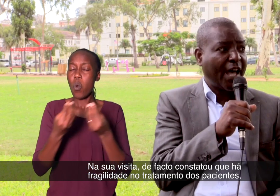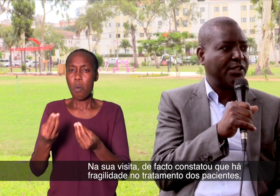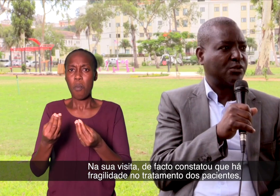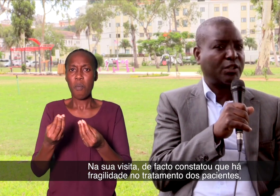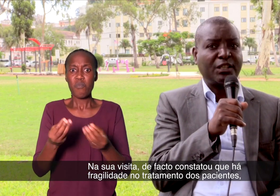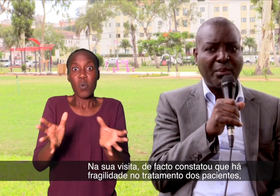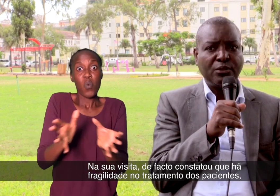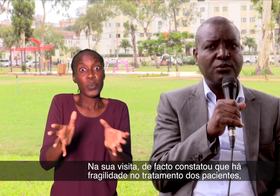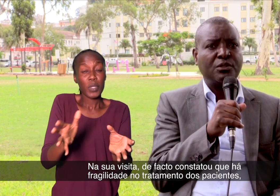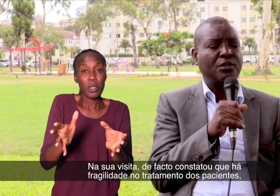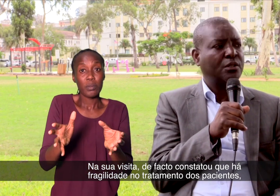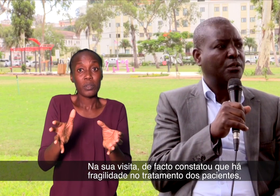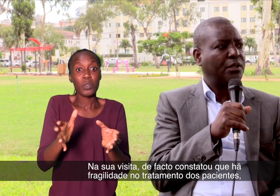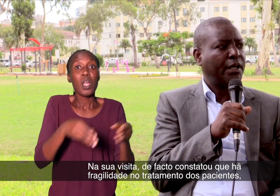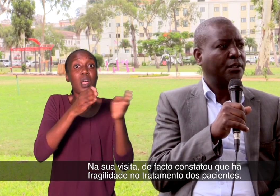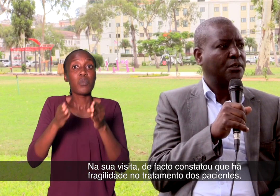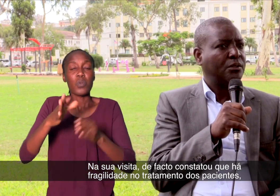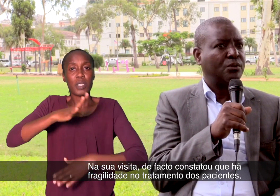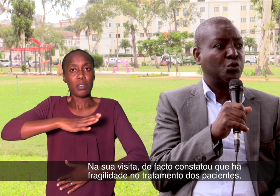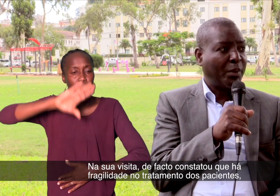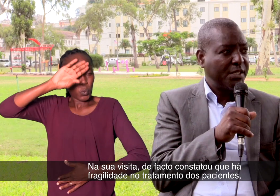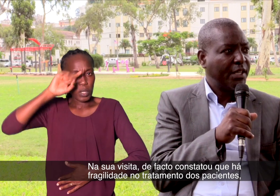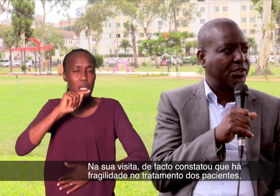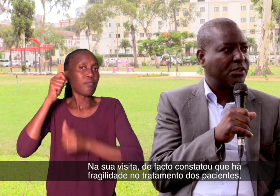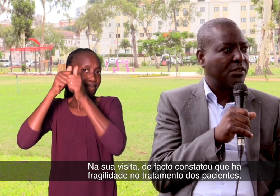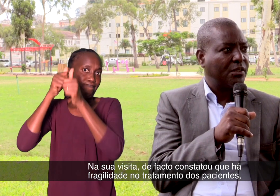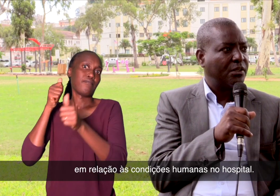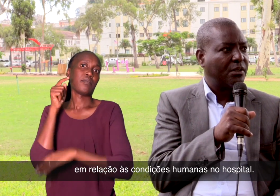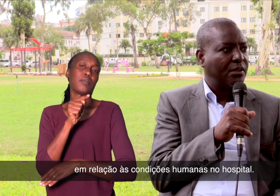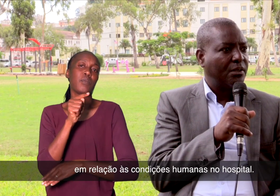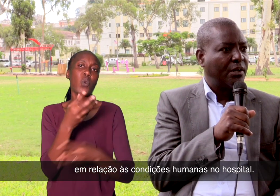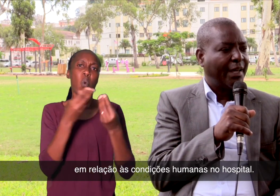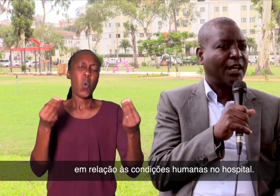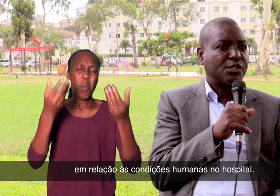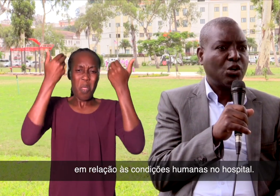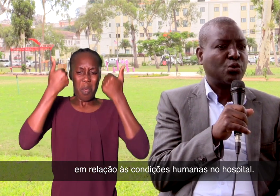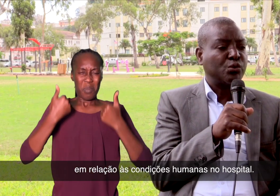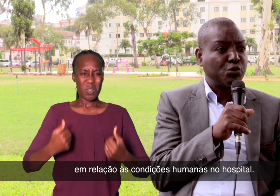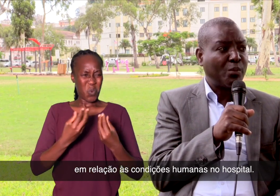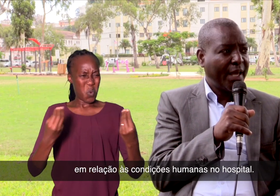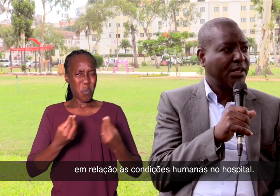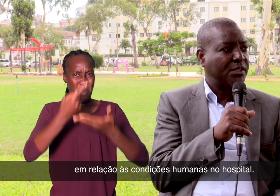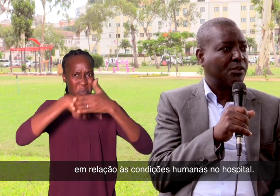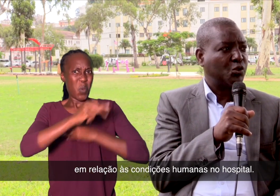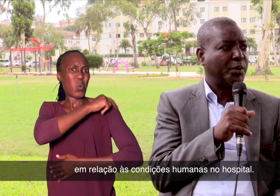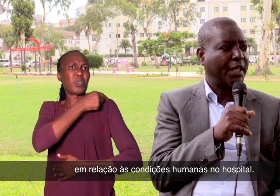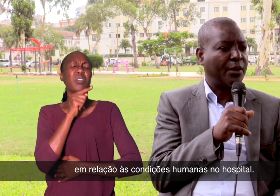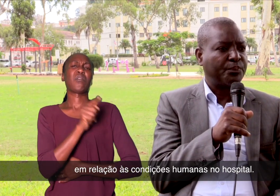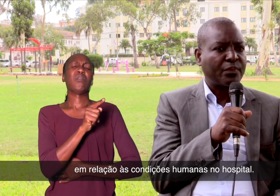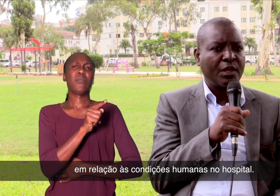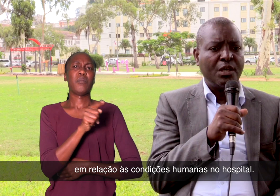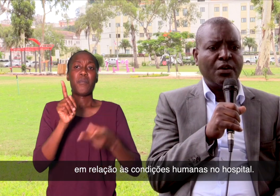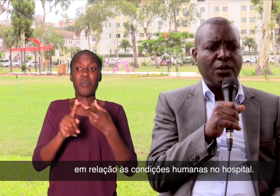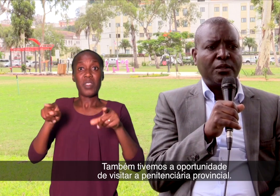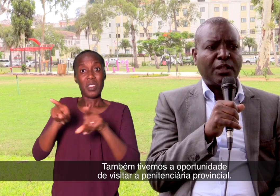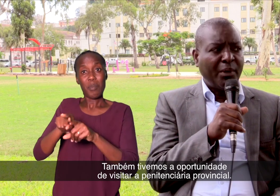fragilidades no tratamento dos pacientes em relação às condições humanas no hospital.